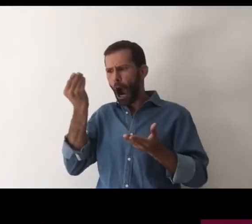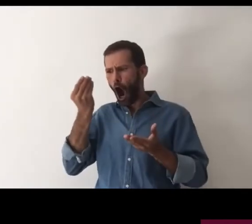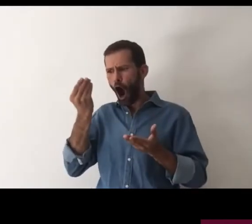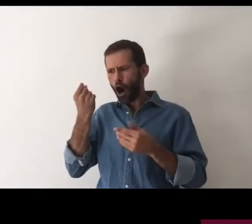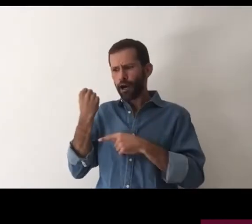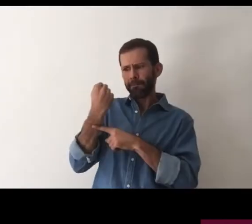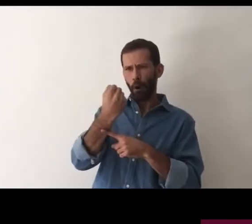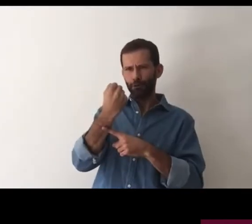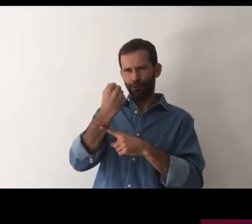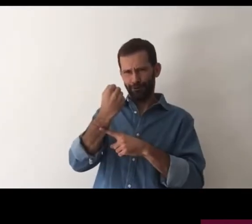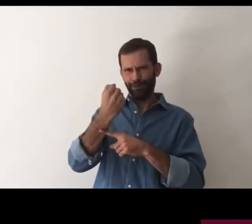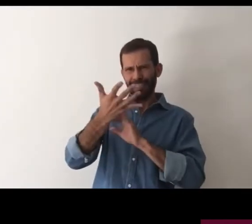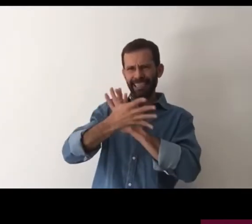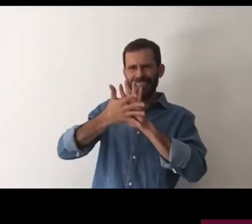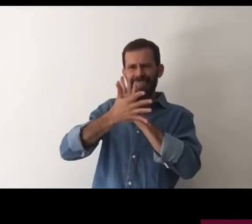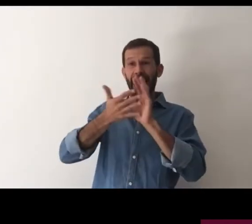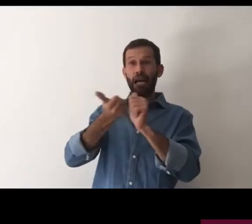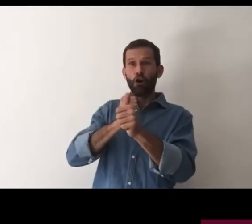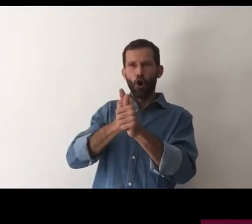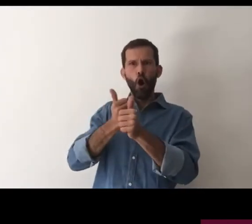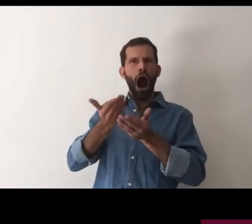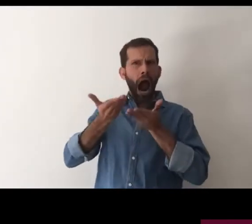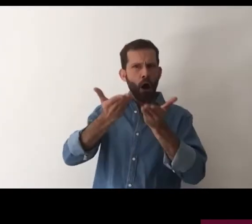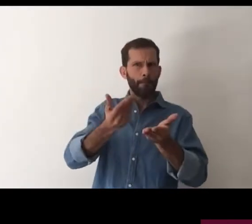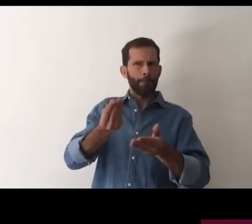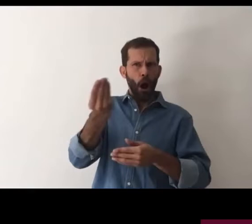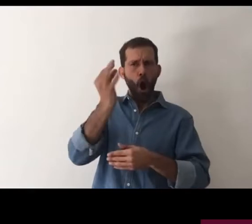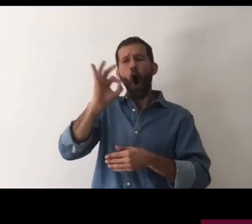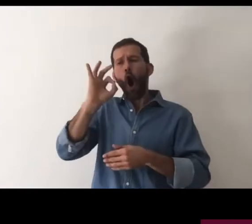Y cuando hablamos de un concepto abstracto,